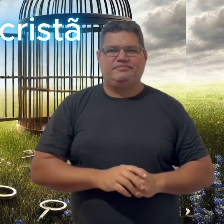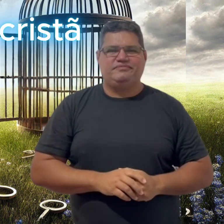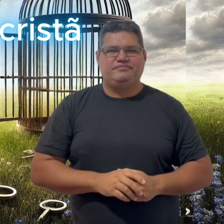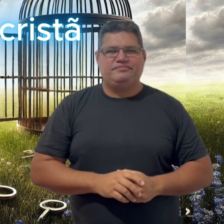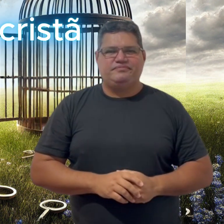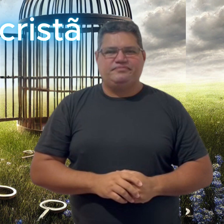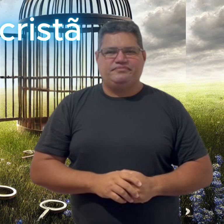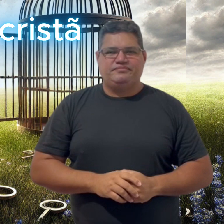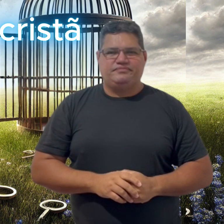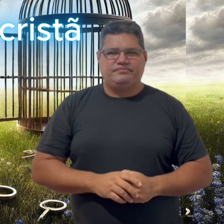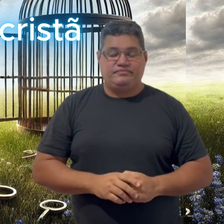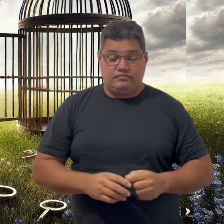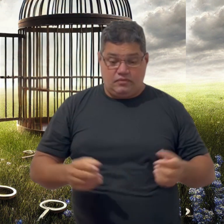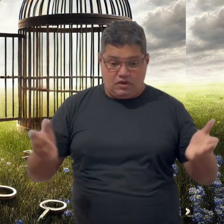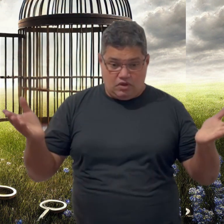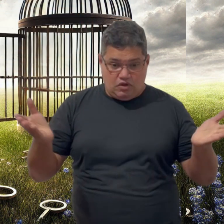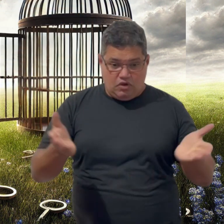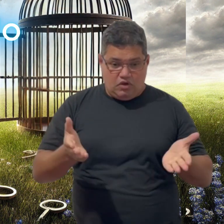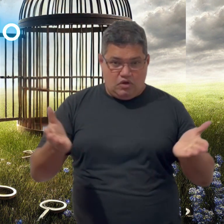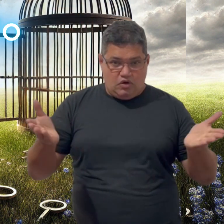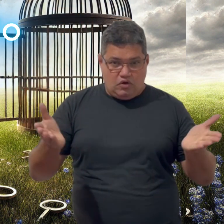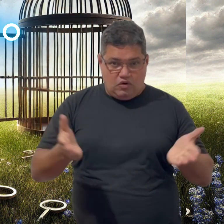Hoje, na tradição cristã,